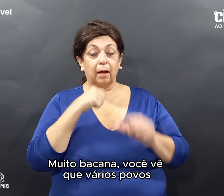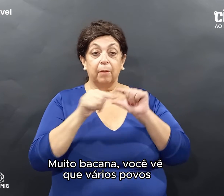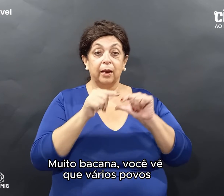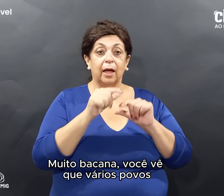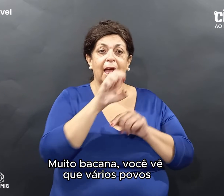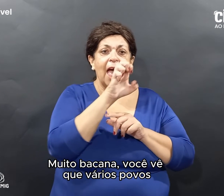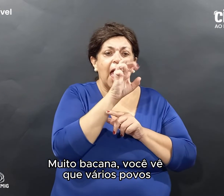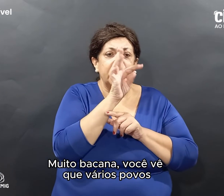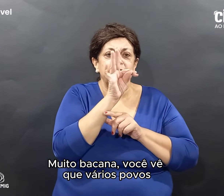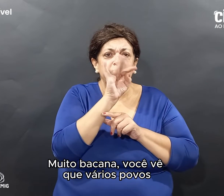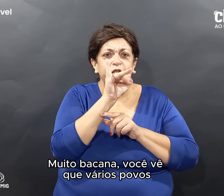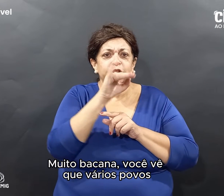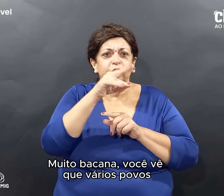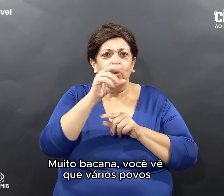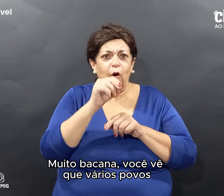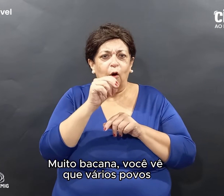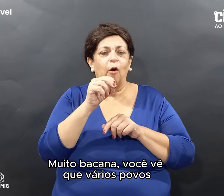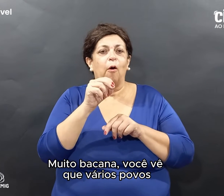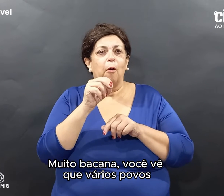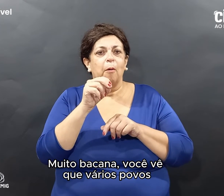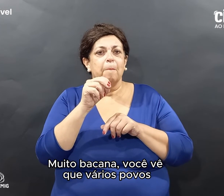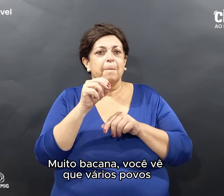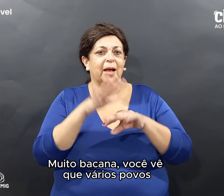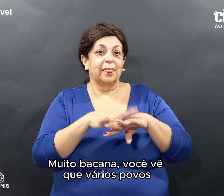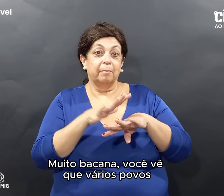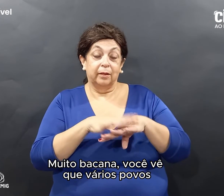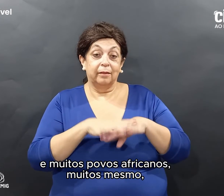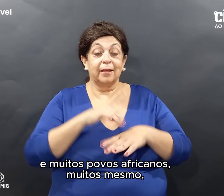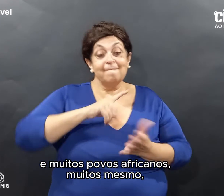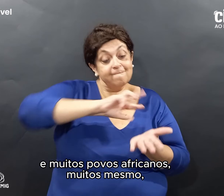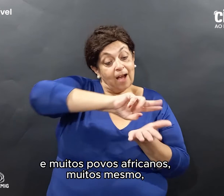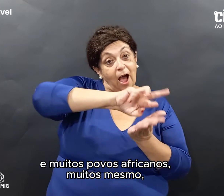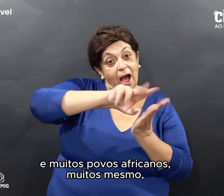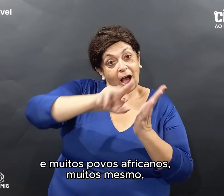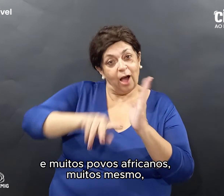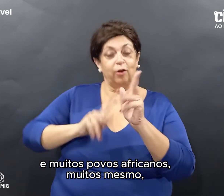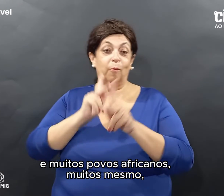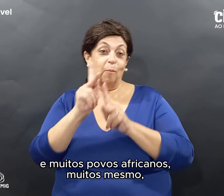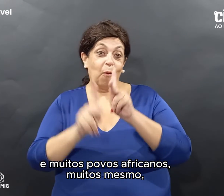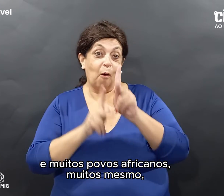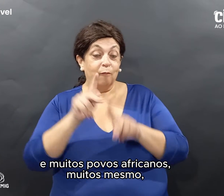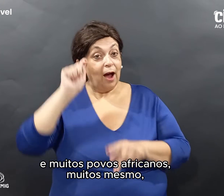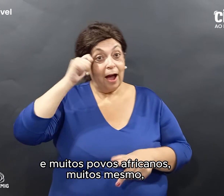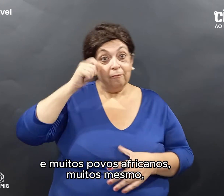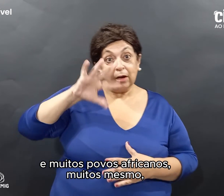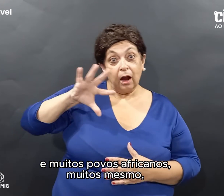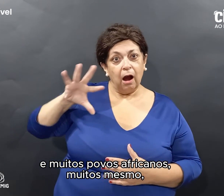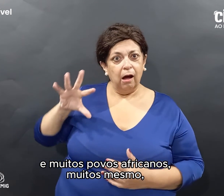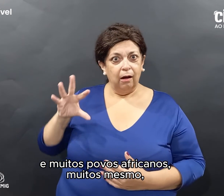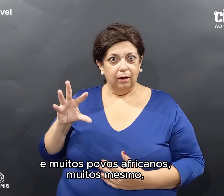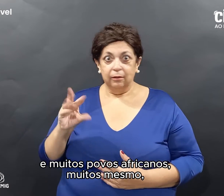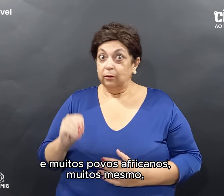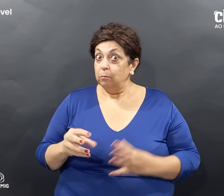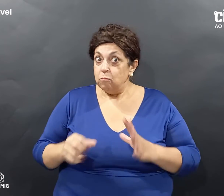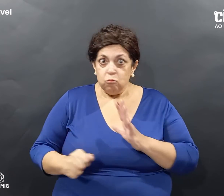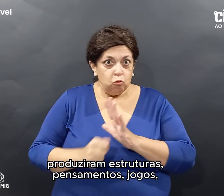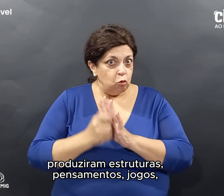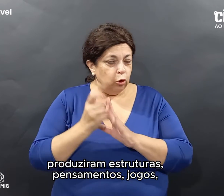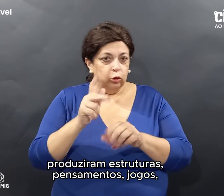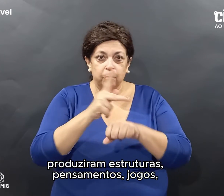Muito bacana, né? Você vê que vários povos, e muitos povos africanos, muitos